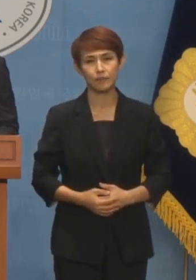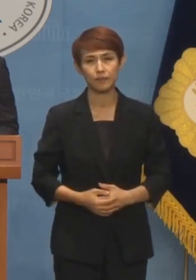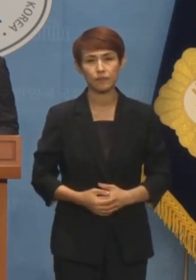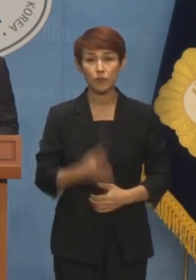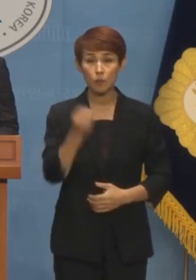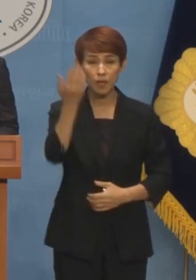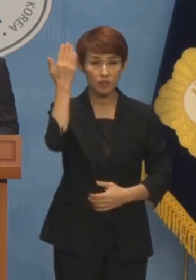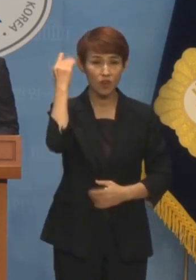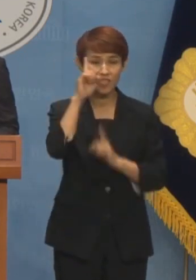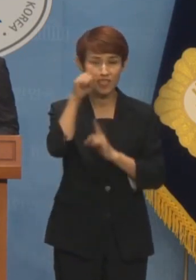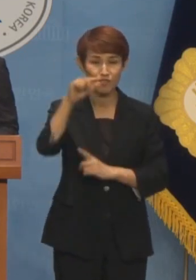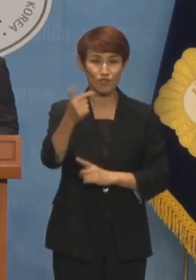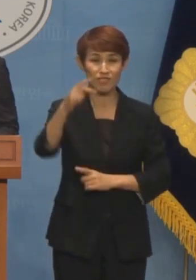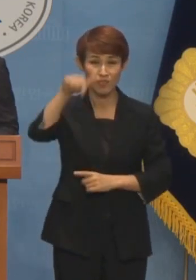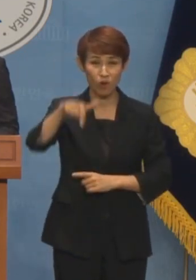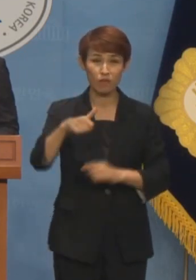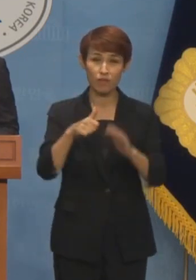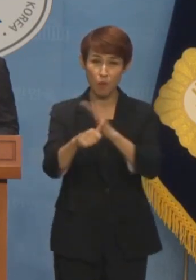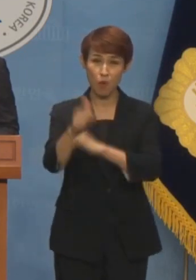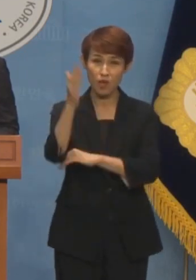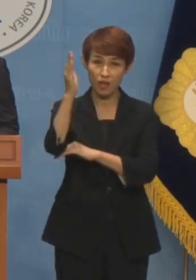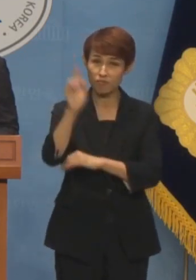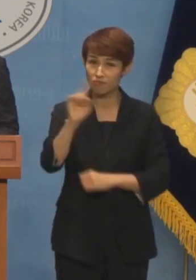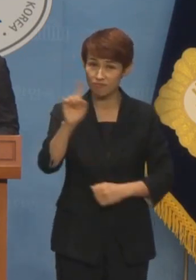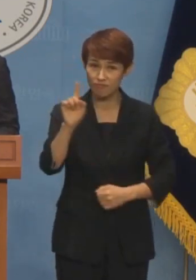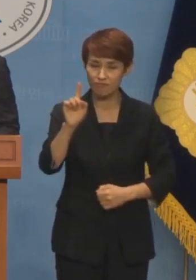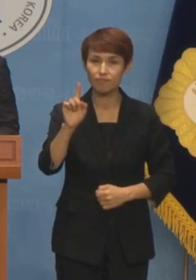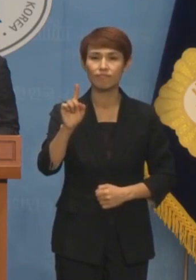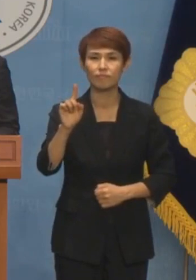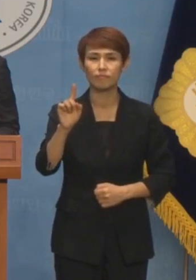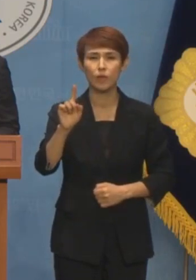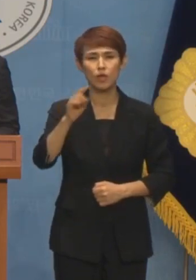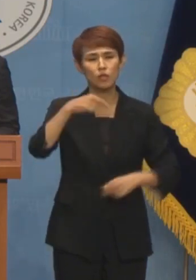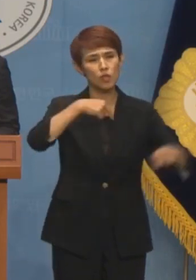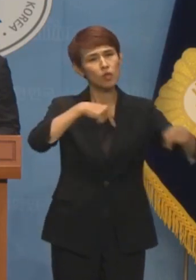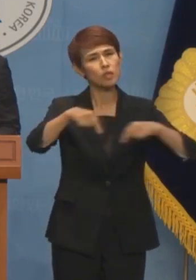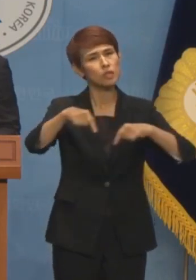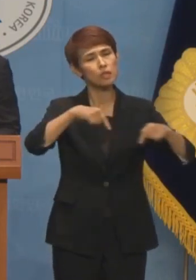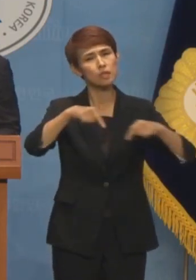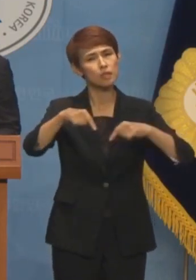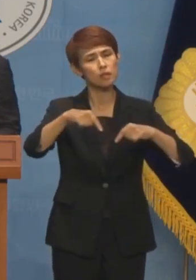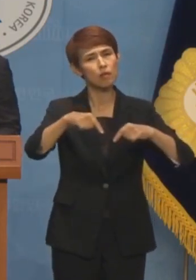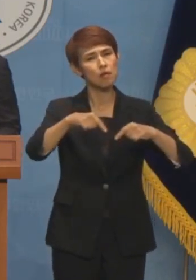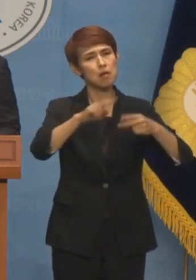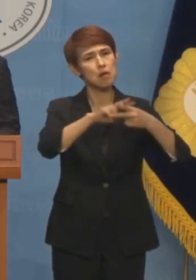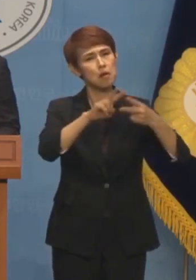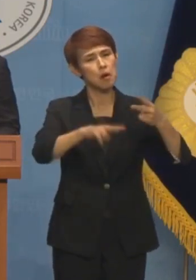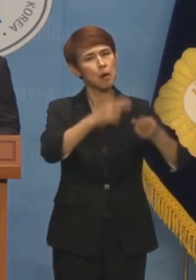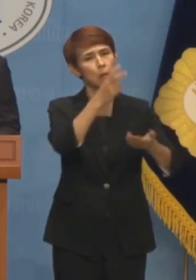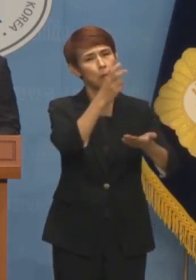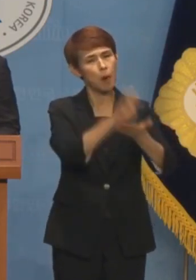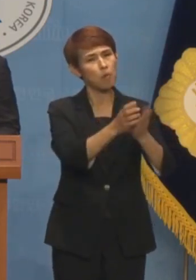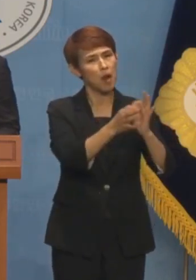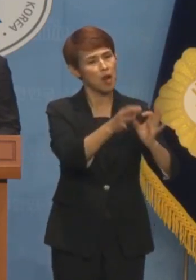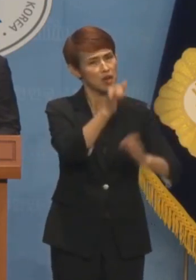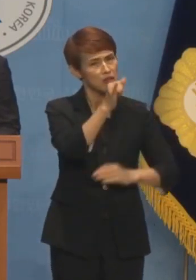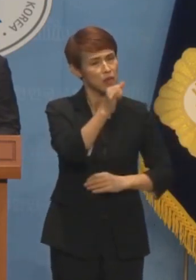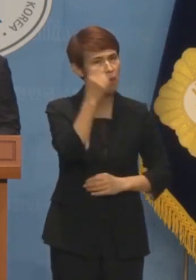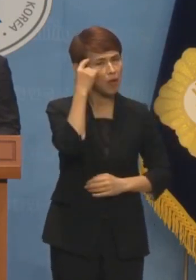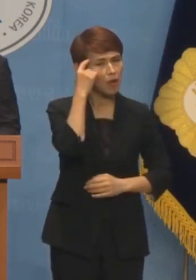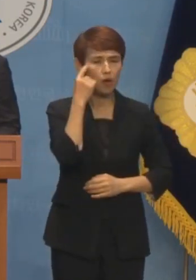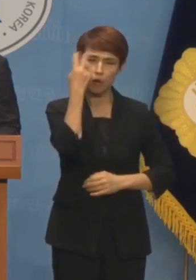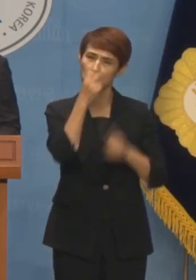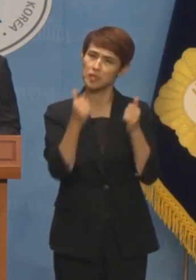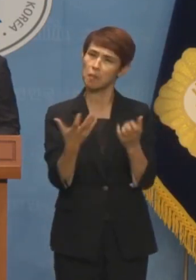얼마 전 이준석 대표가 이렇게 이야기를 했습니다. 왜 정치권에서는 형법에 대한 부분만 다루냐? 검사가 많아서